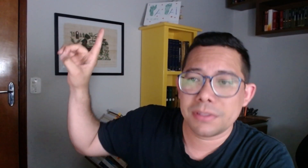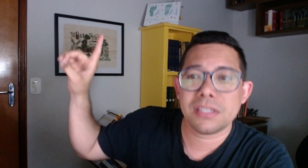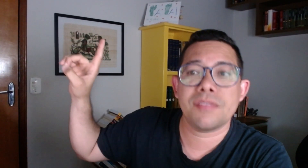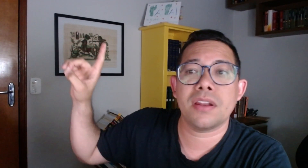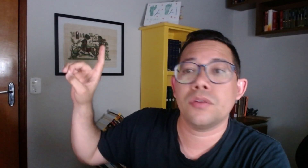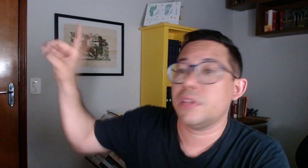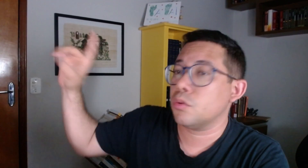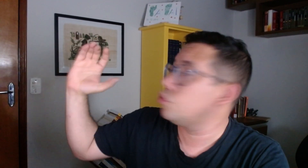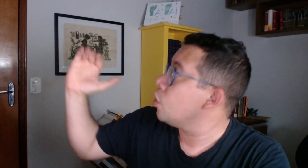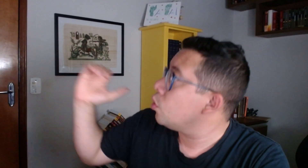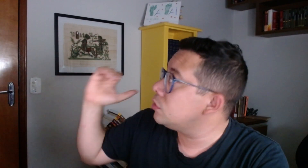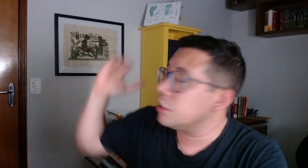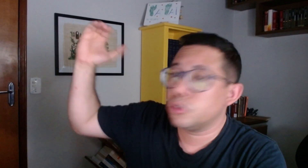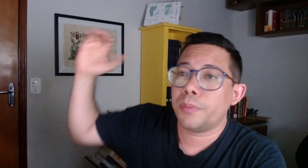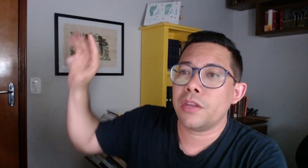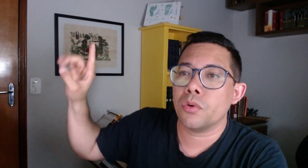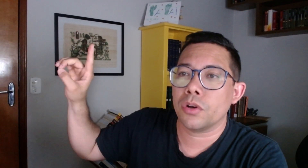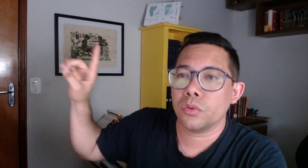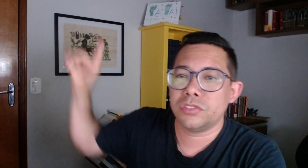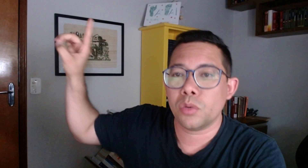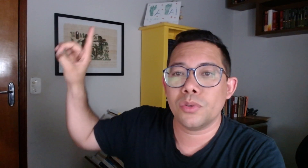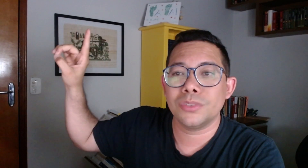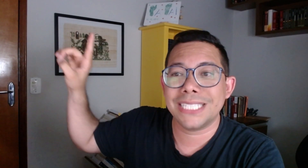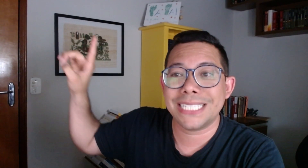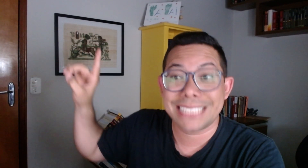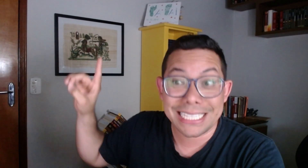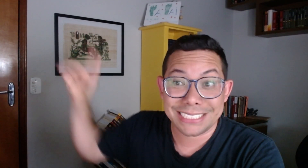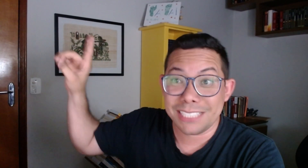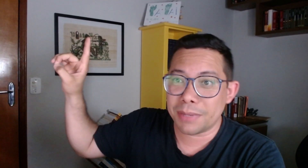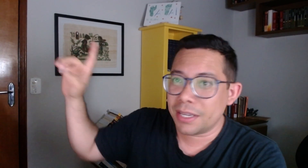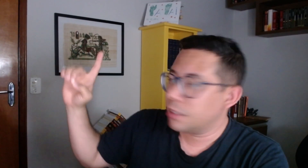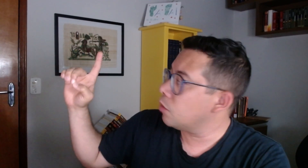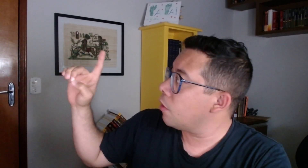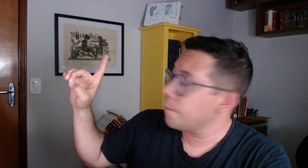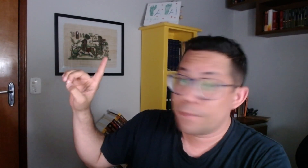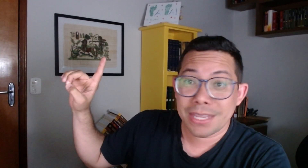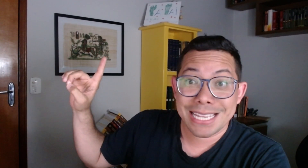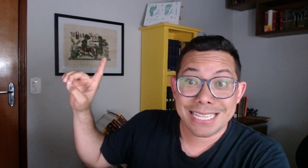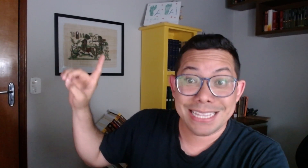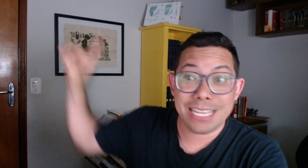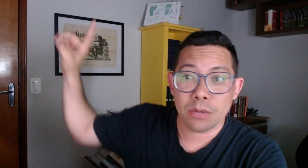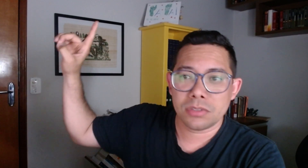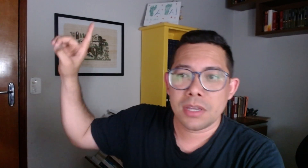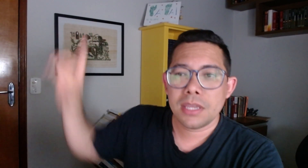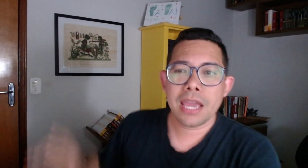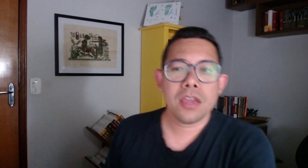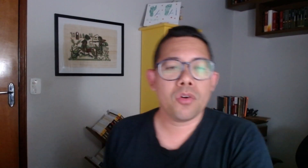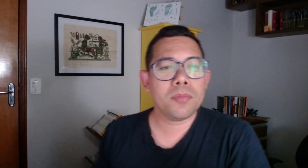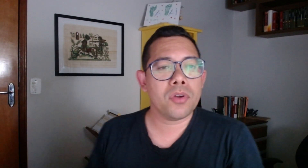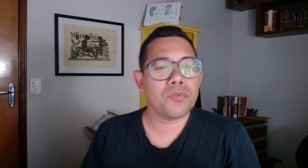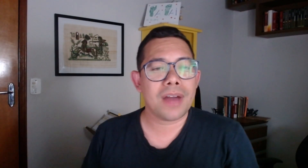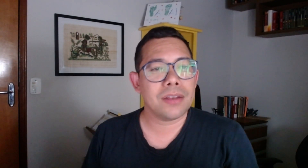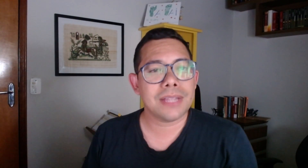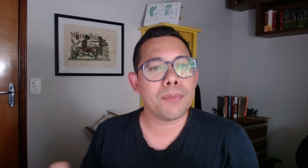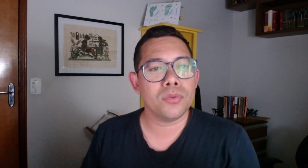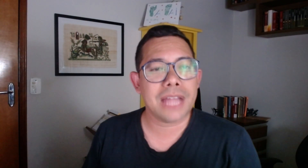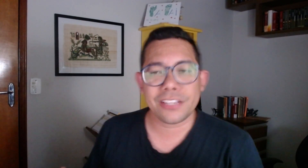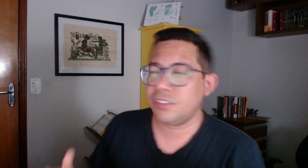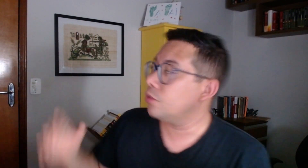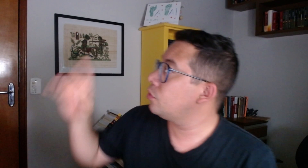você está falando Deus, um ser superior, um ser que está acima. Então, Deus. E aí como que eu falo da bondade de Deus? Então